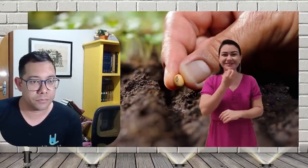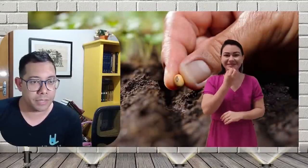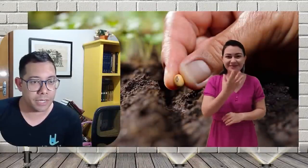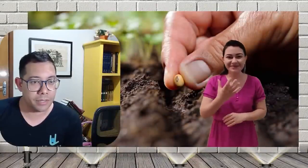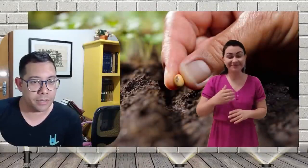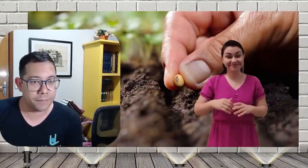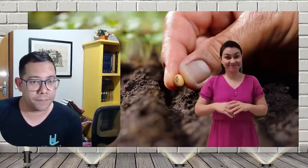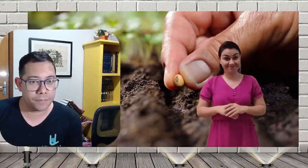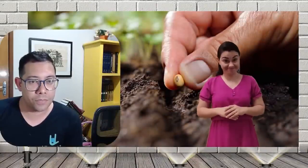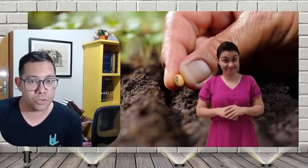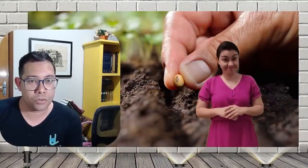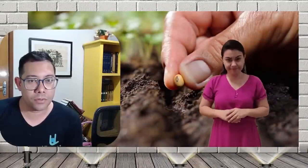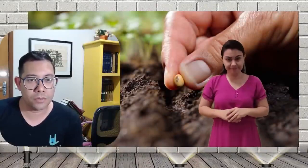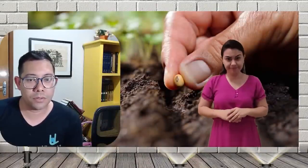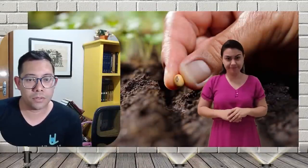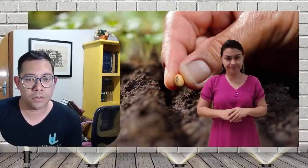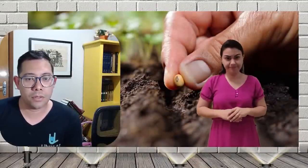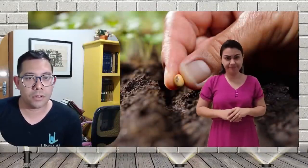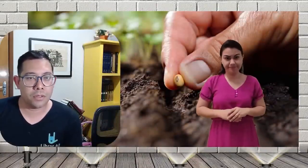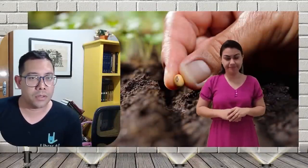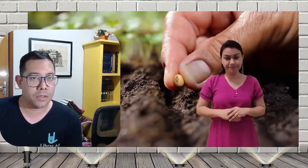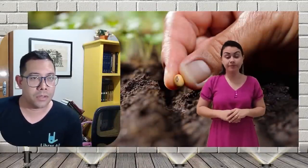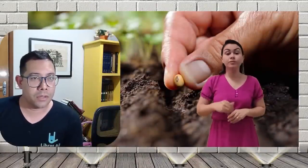Espera aí, isso.